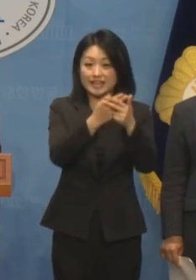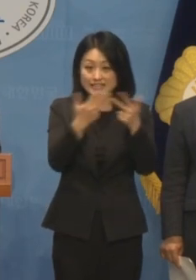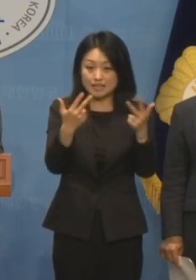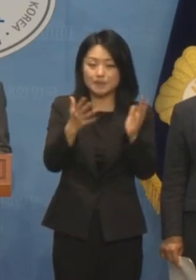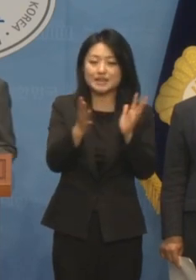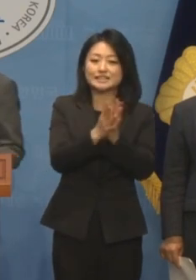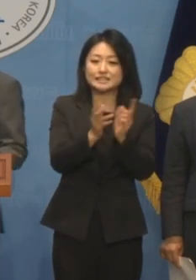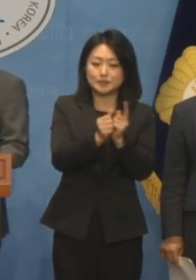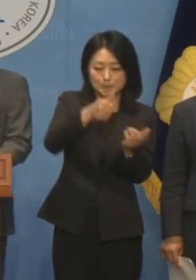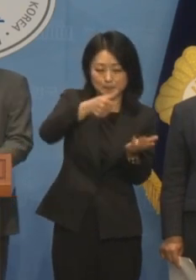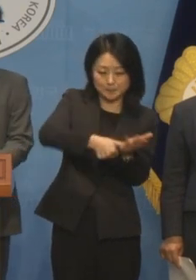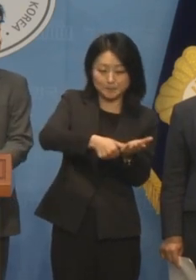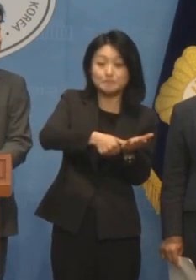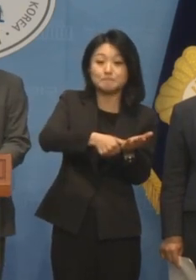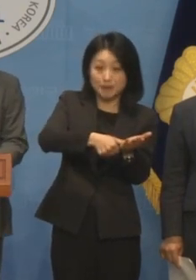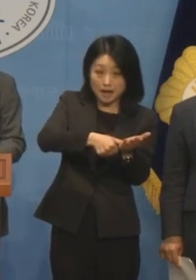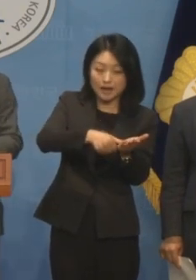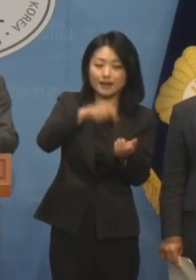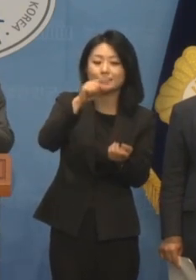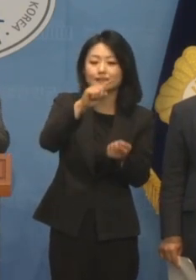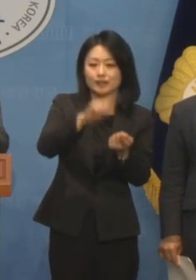것입니다.